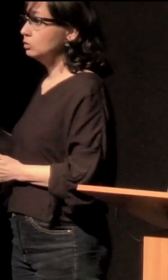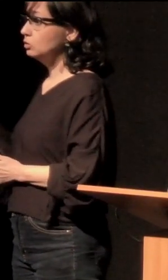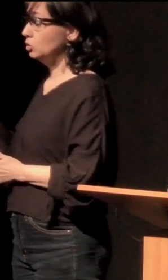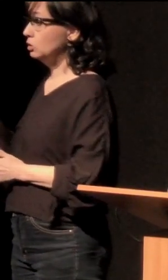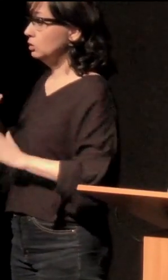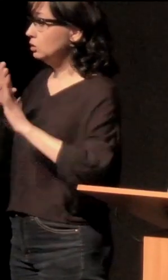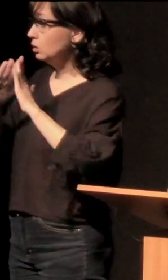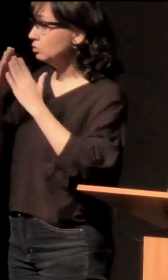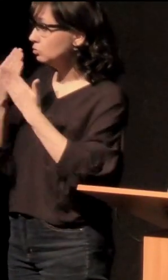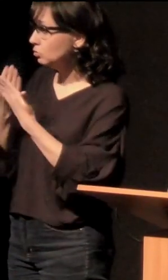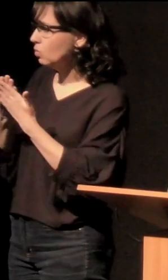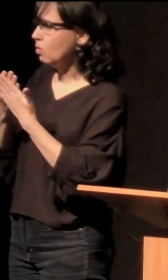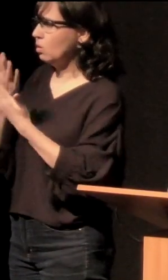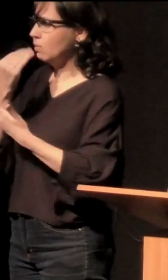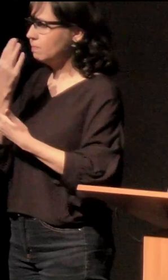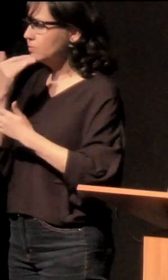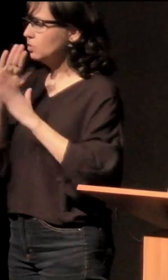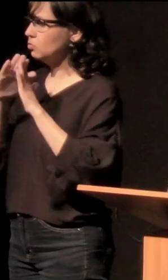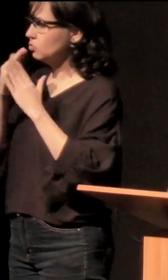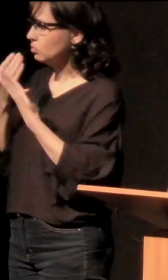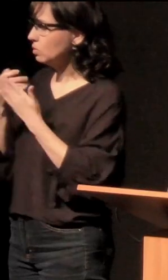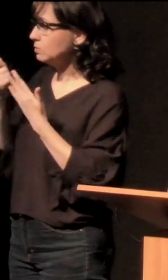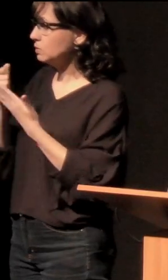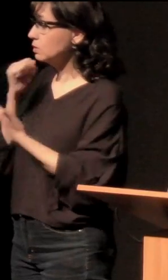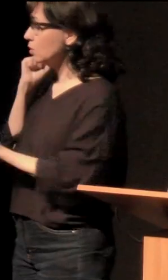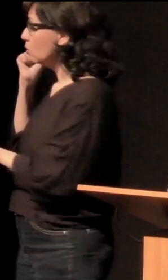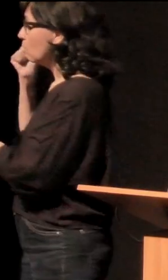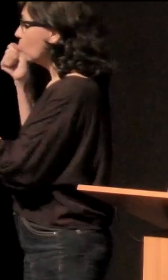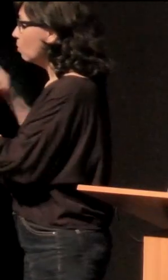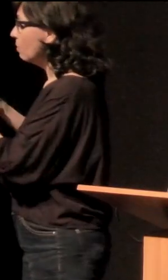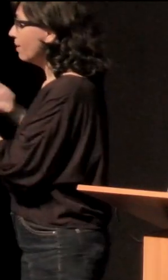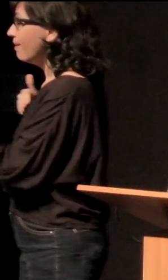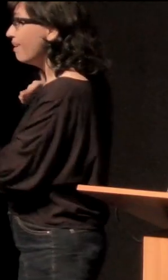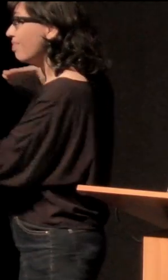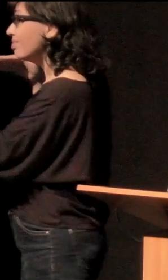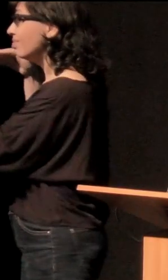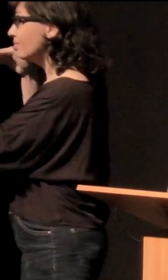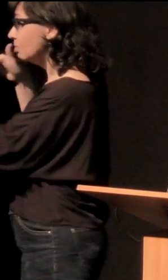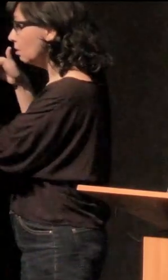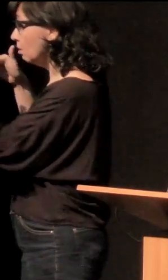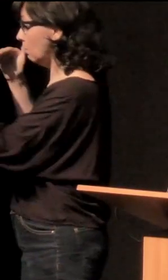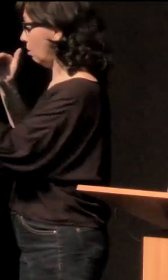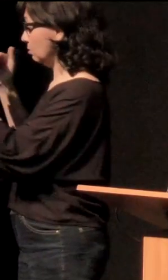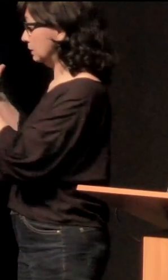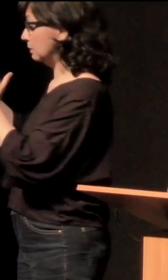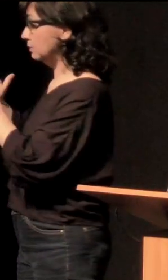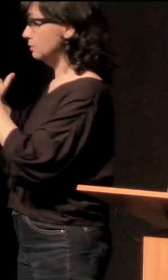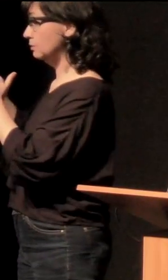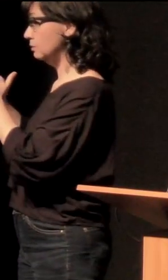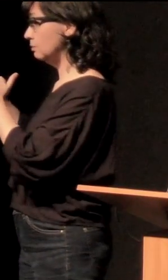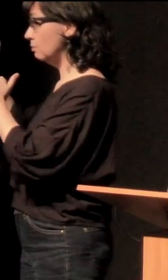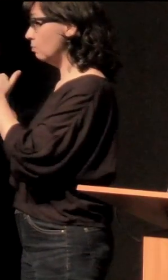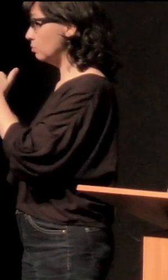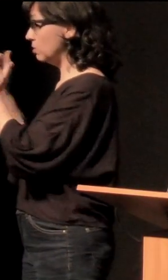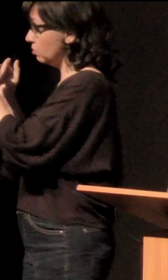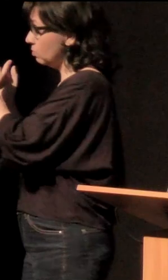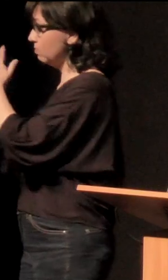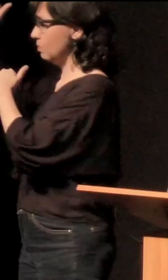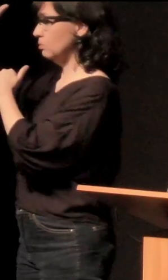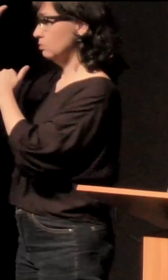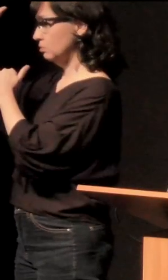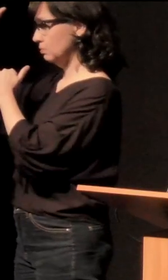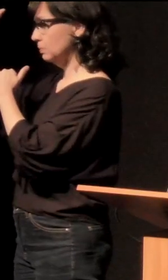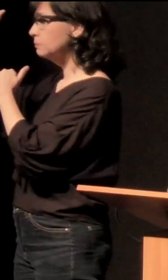Agricultura Familiar é para a produção das Comunidades indígenas e quilombolas né